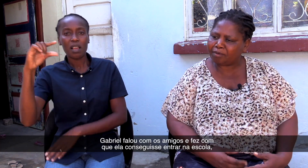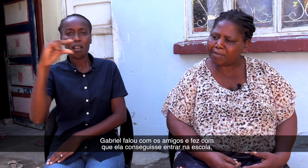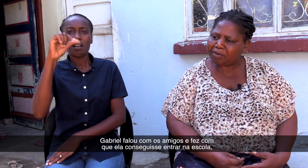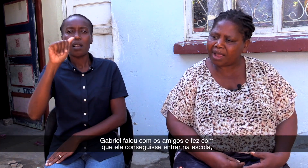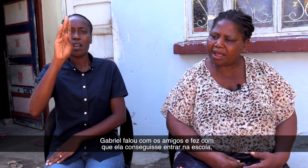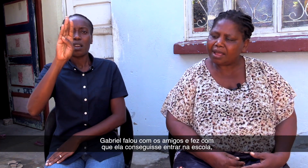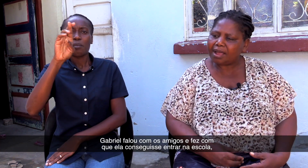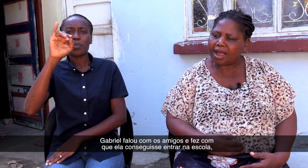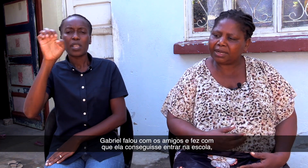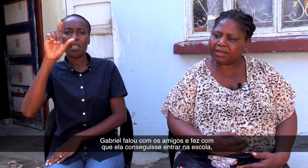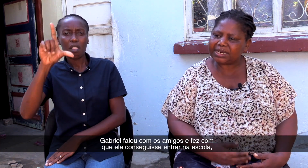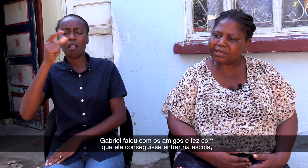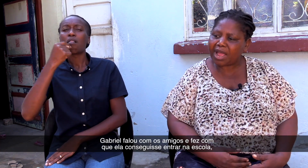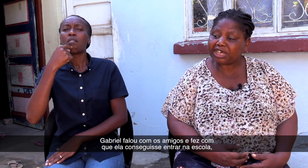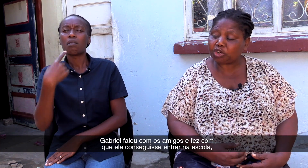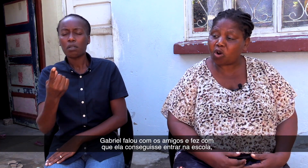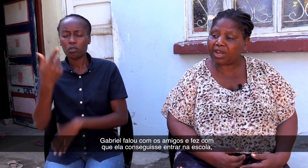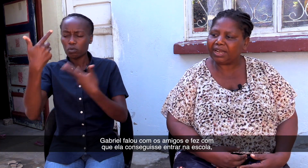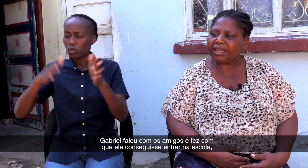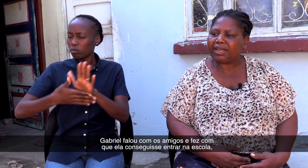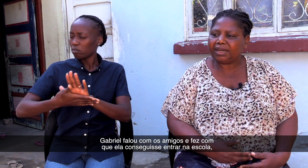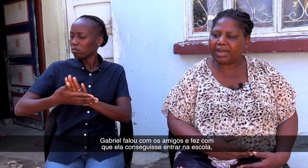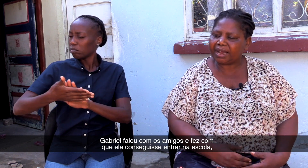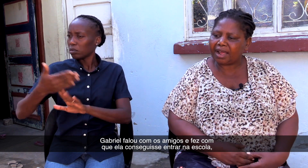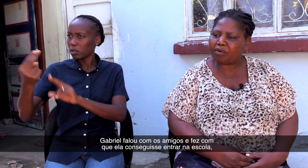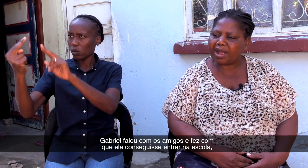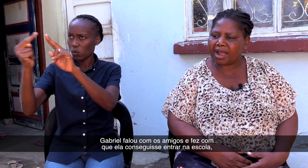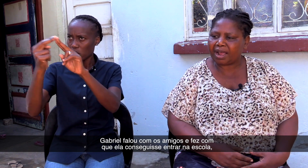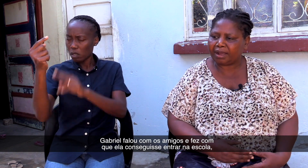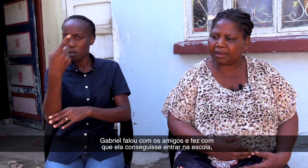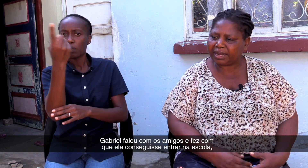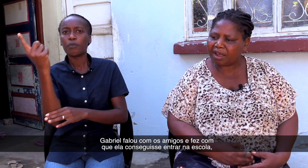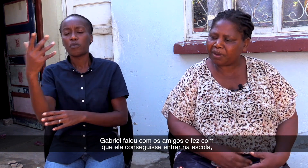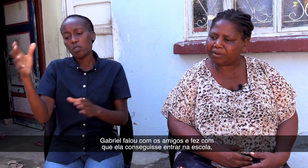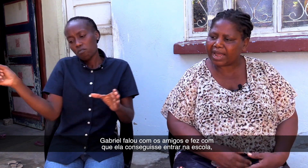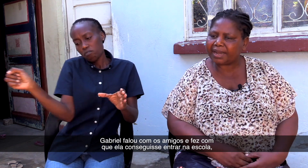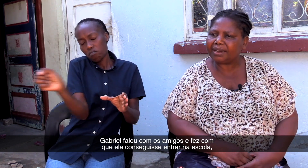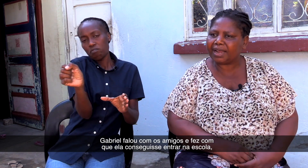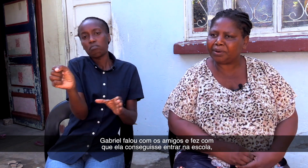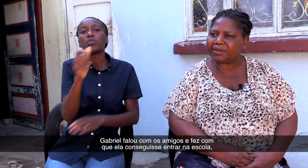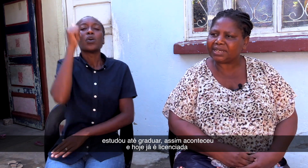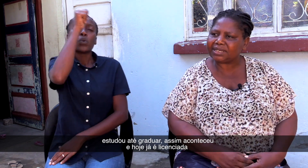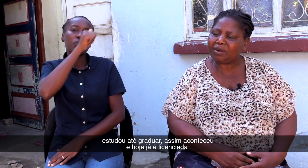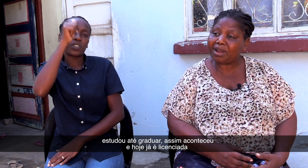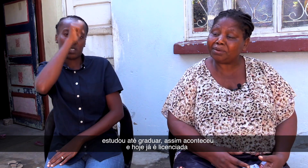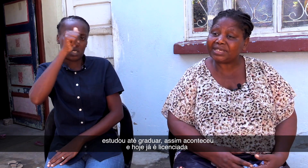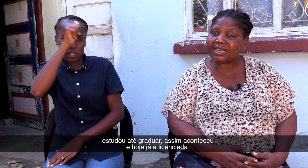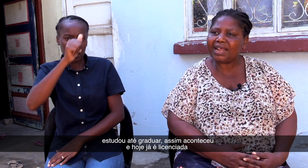amigos e fez com que ela conseguisse entrar na escola. Estudou até graduar. Assim aconteceu e hoje